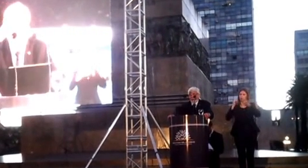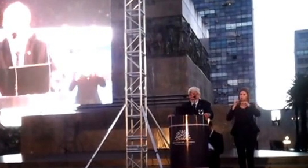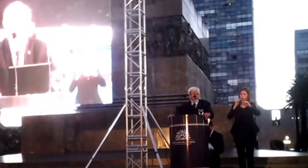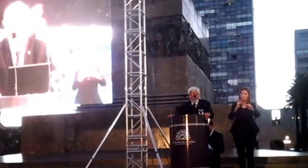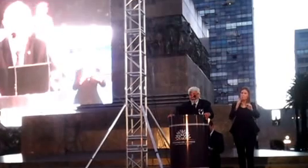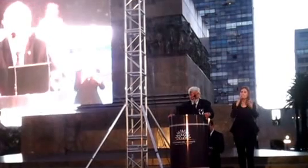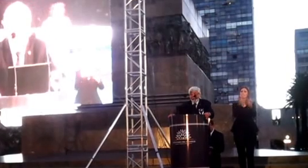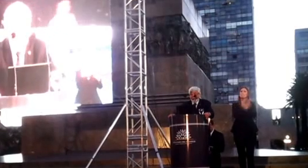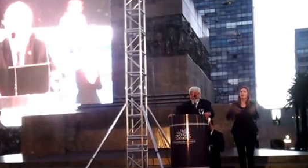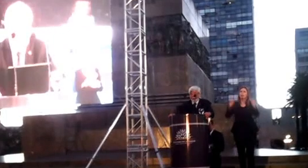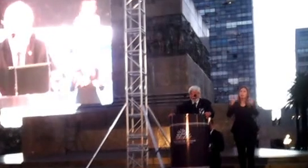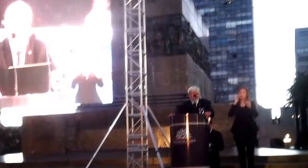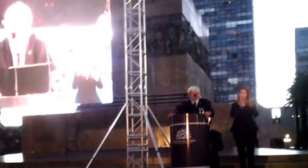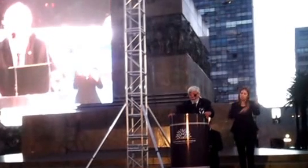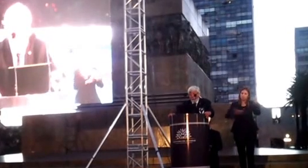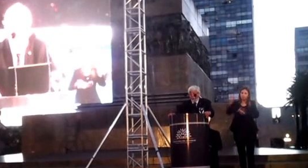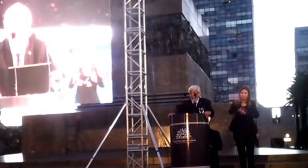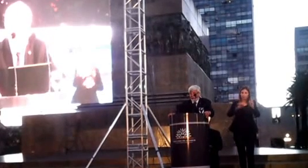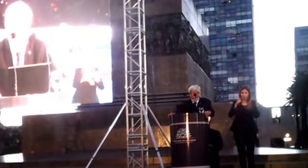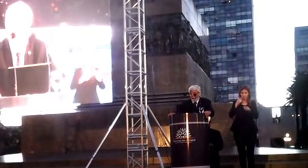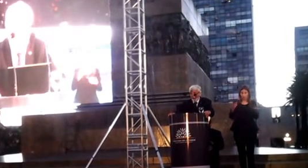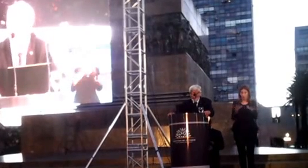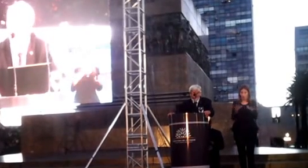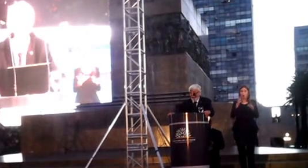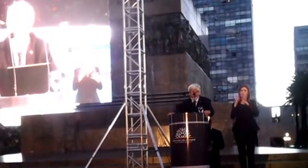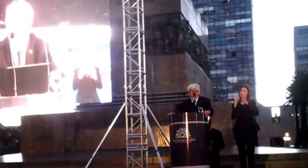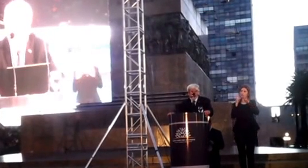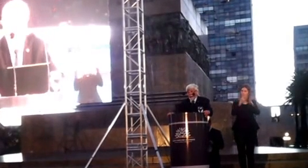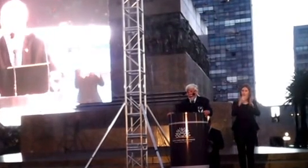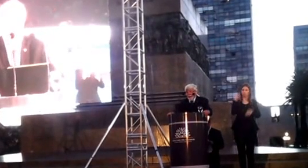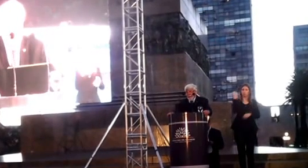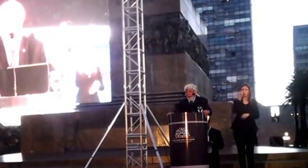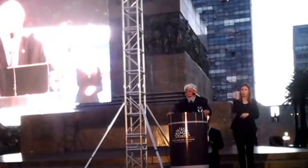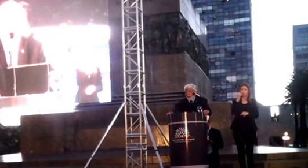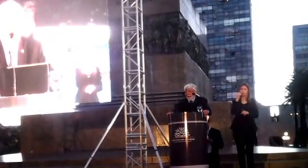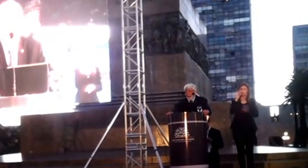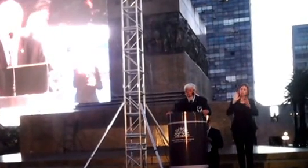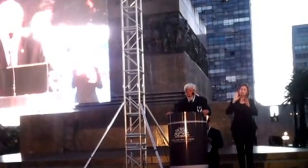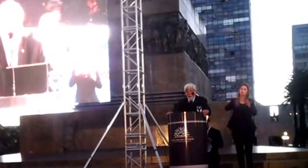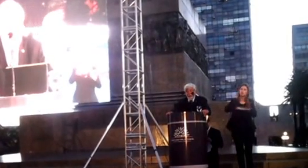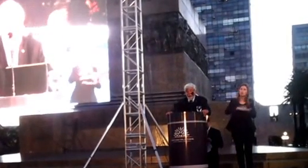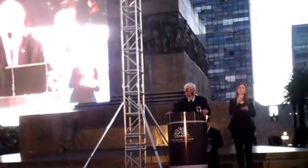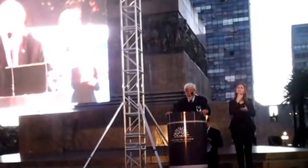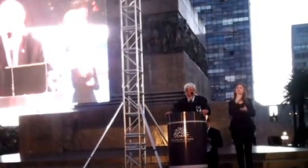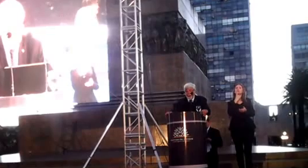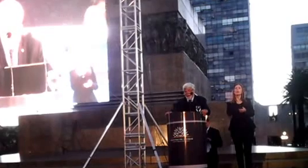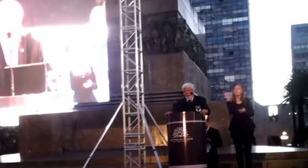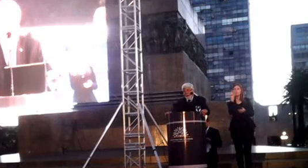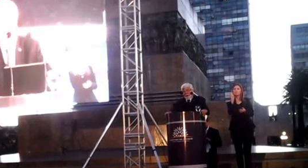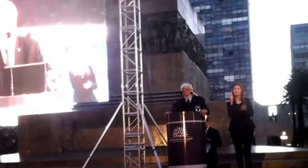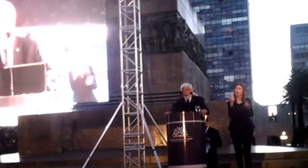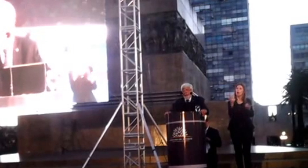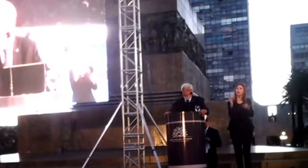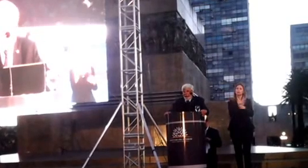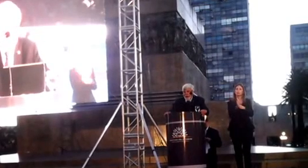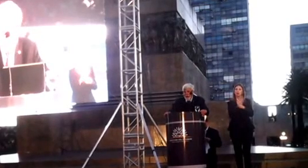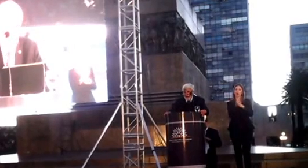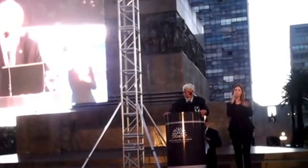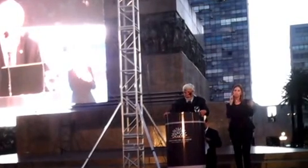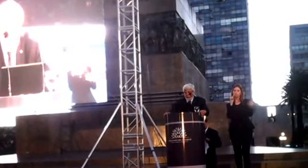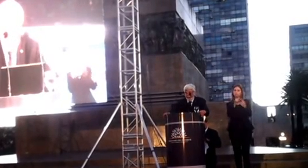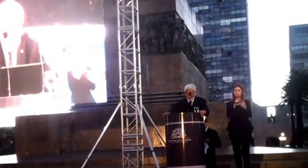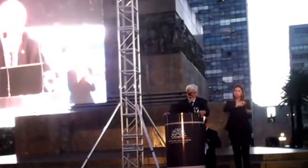para poder plantearnos hoy desafíos relevantes en el plano de las políticas públicas de seguridad orientada a